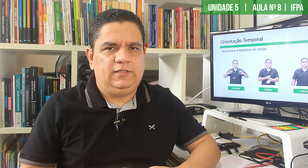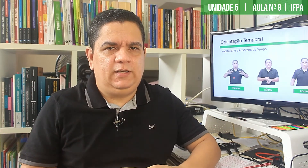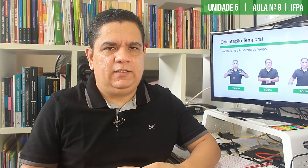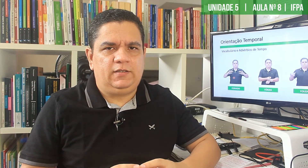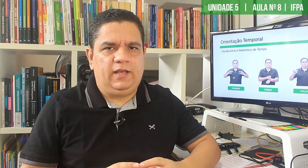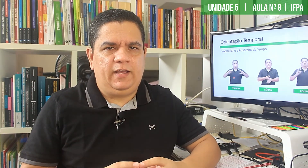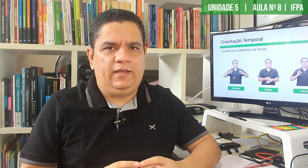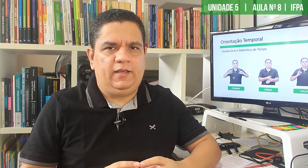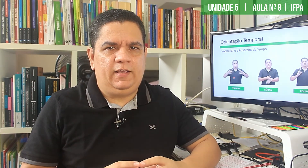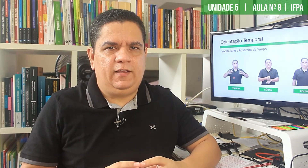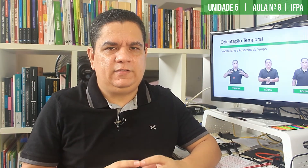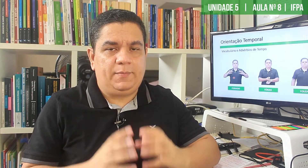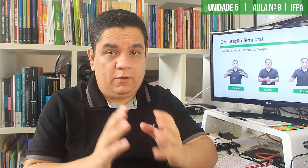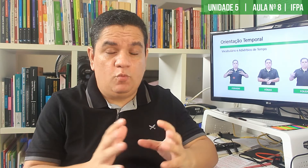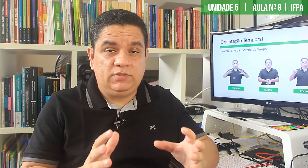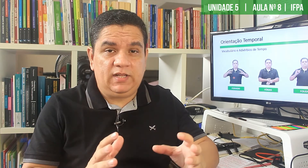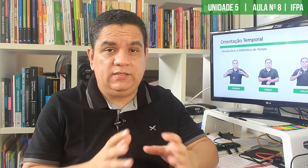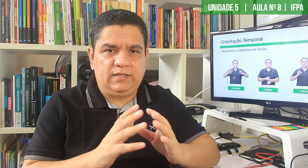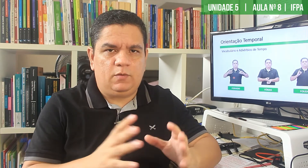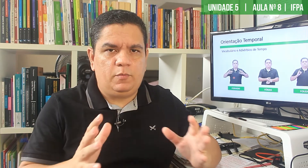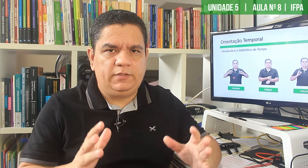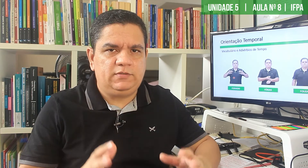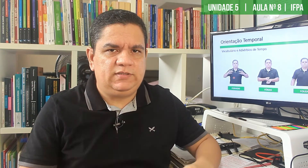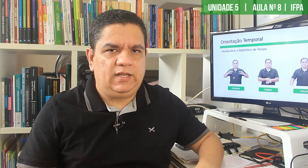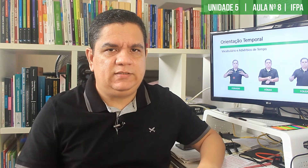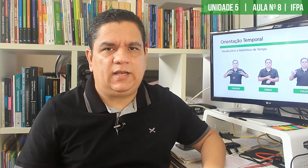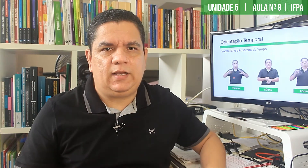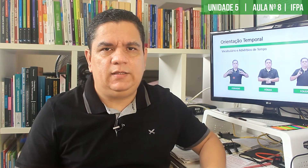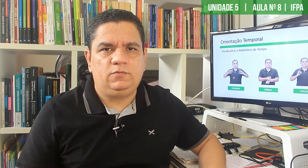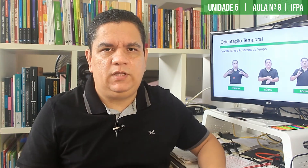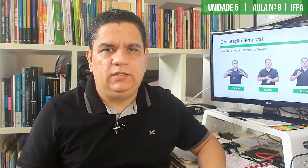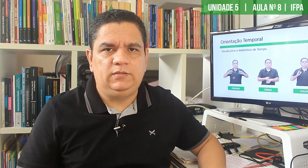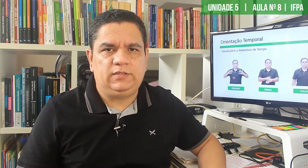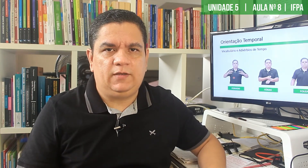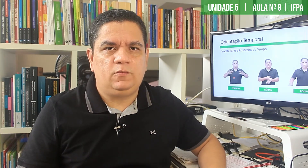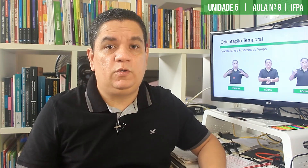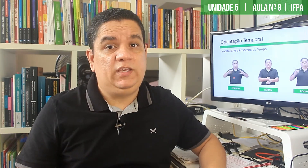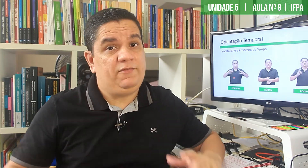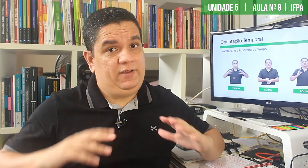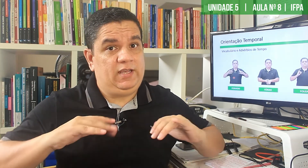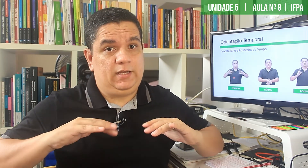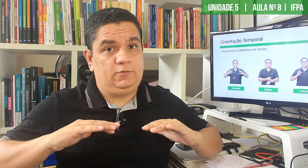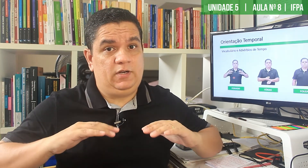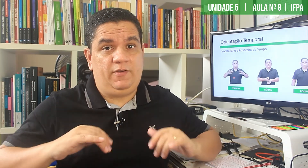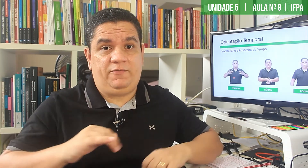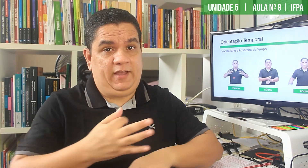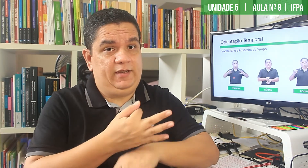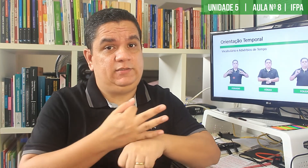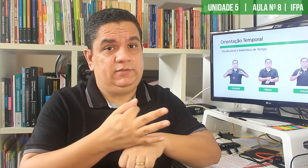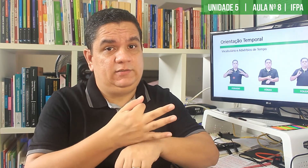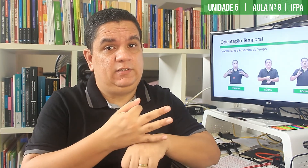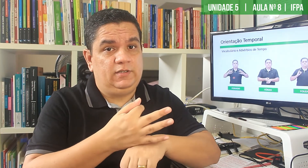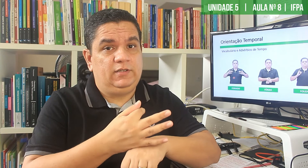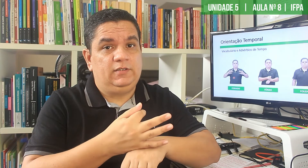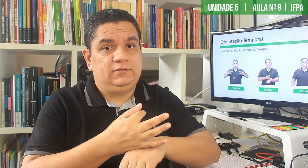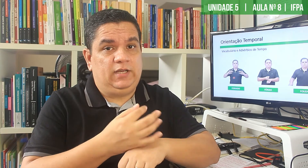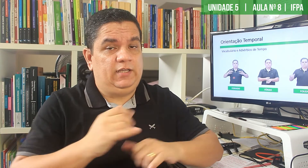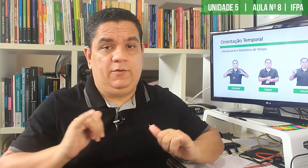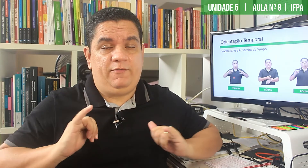entender, saber como sinalizar o momento de sinalizar cada um deles, tá? O que é feriado não é férias, tá? E não é